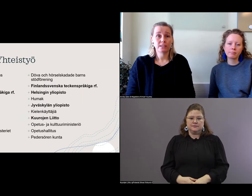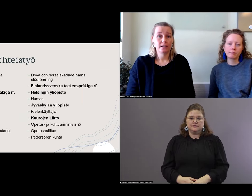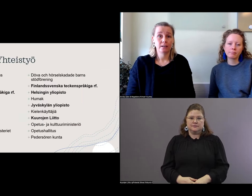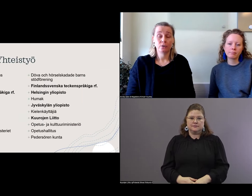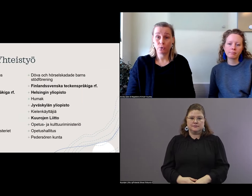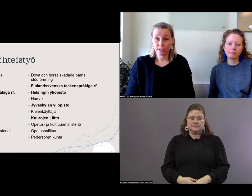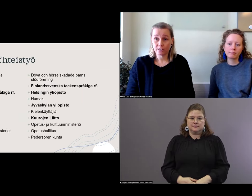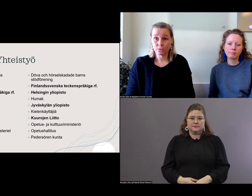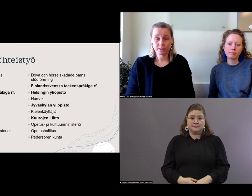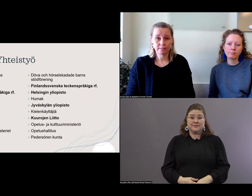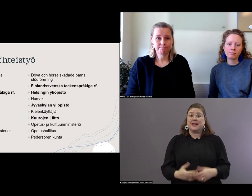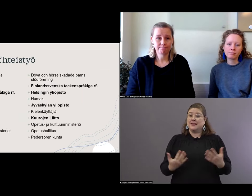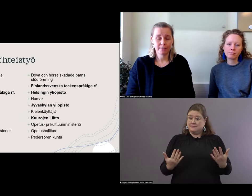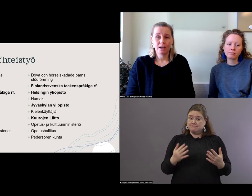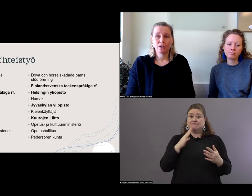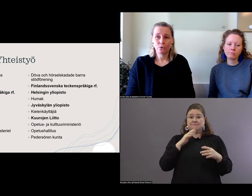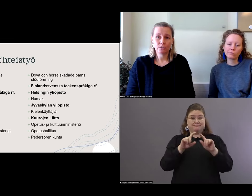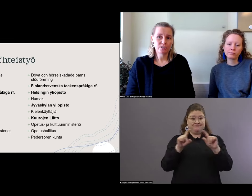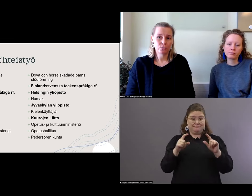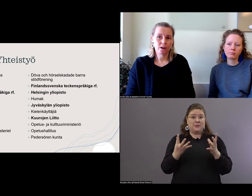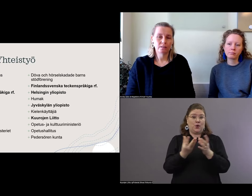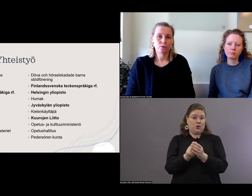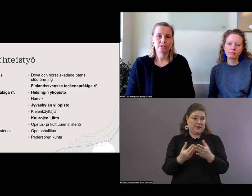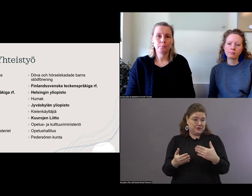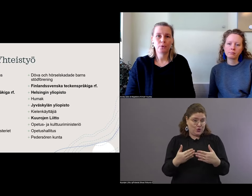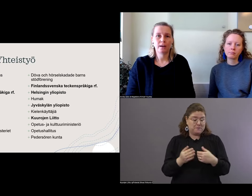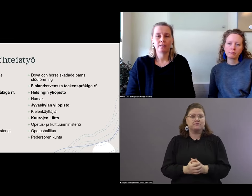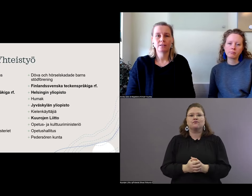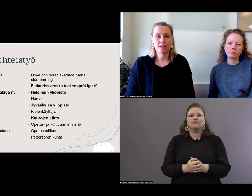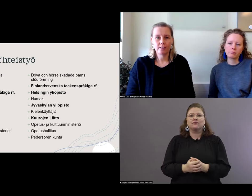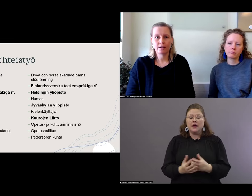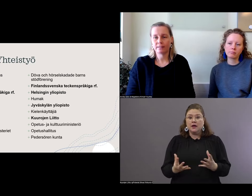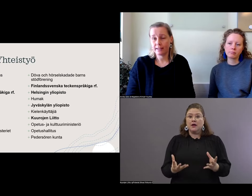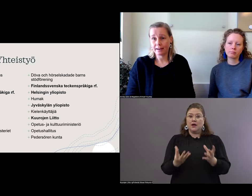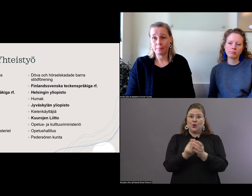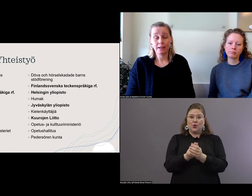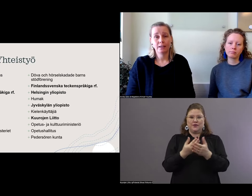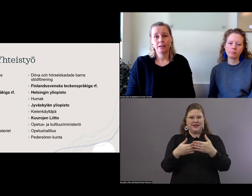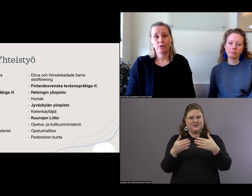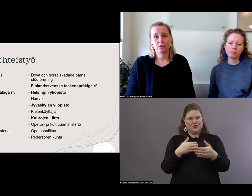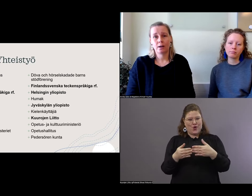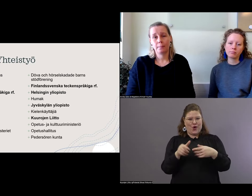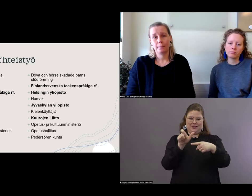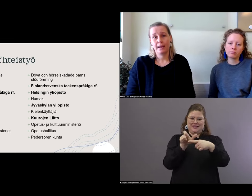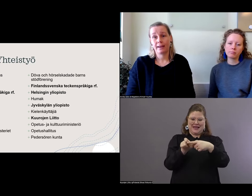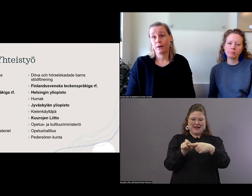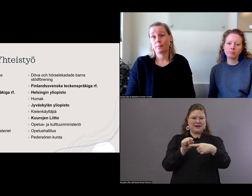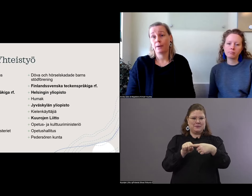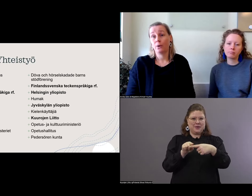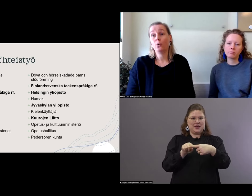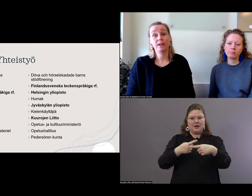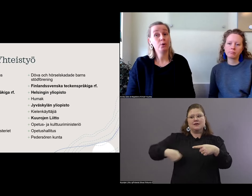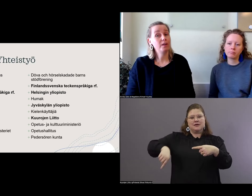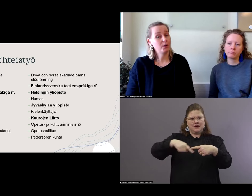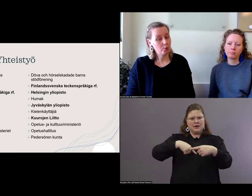Sitten lyhyesti yhteistyöstä. Yhteistyö on semmoinen sana ja termi, jota me